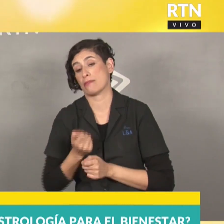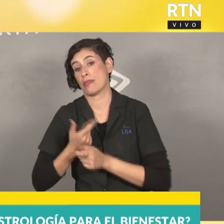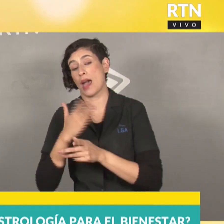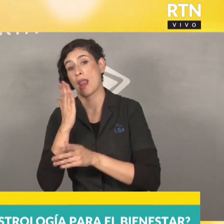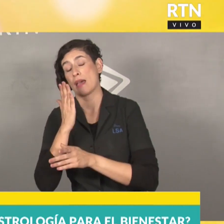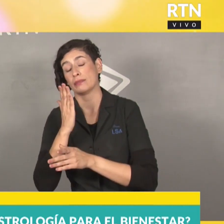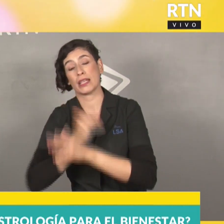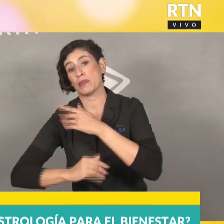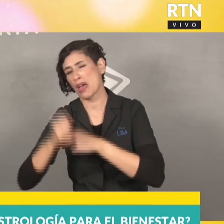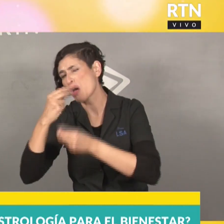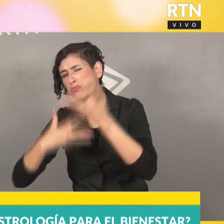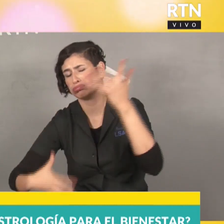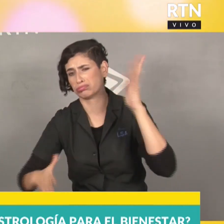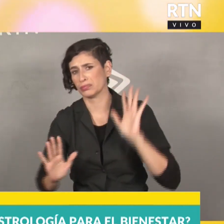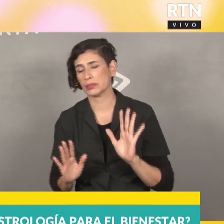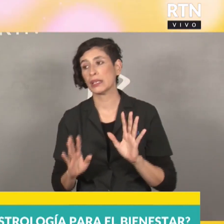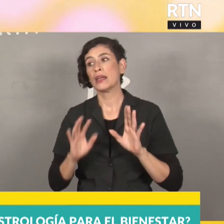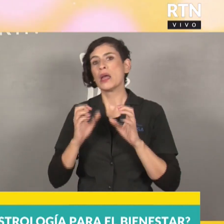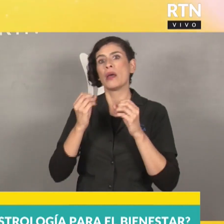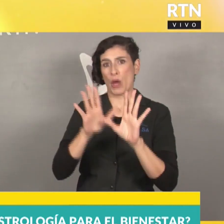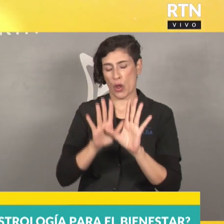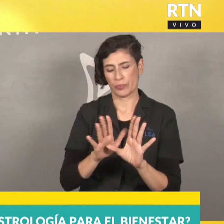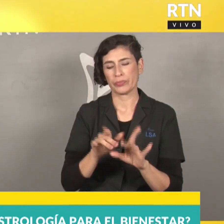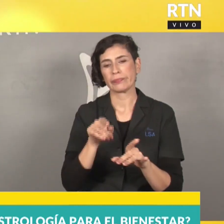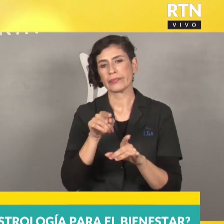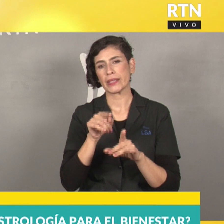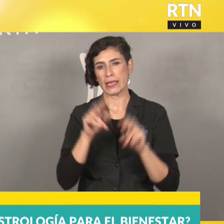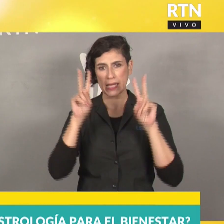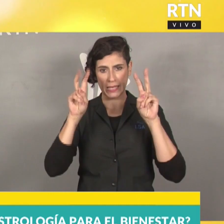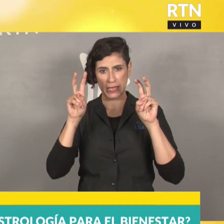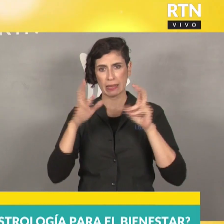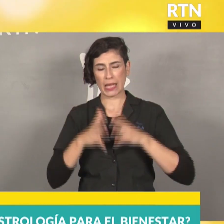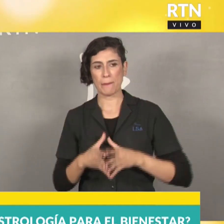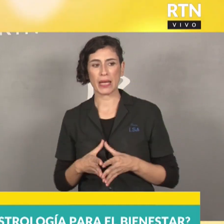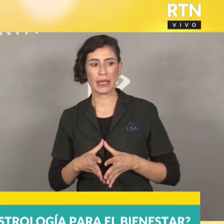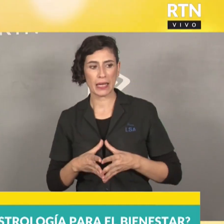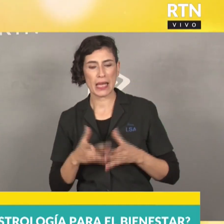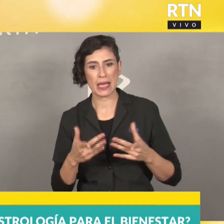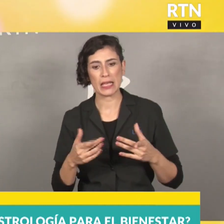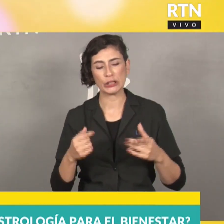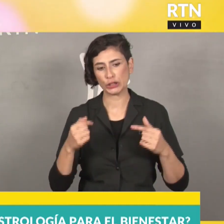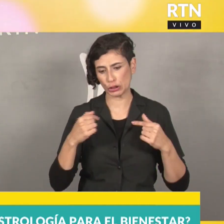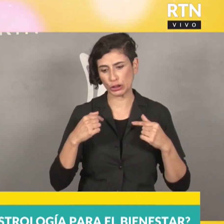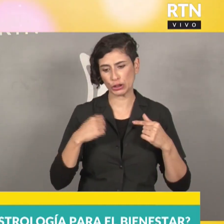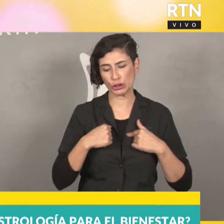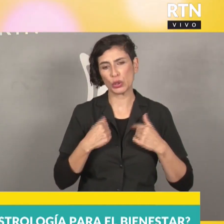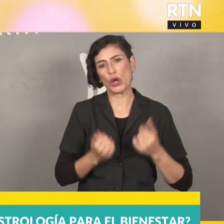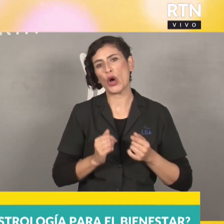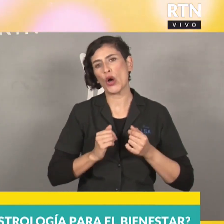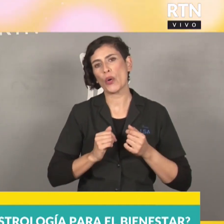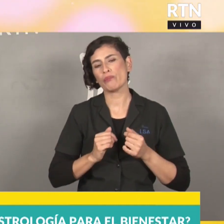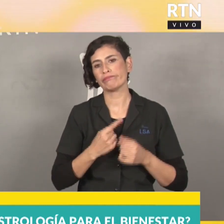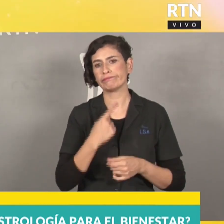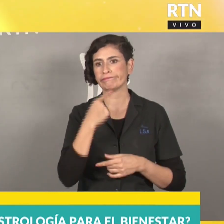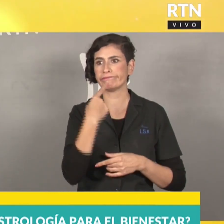me tendría que parar no solo en el lugar de persona que trabaja con cartas astrales, sino me tendría que parar en mi lugar